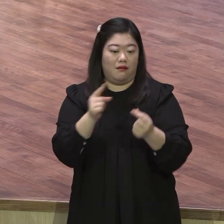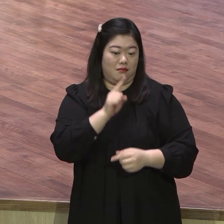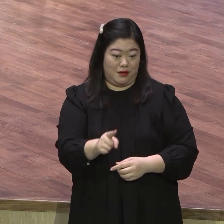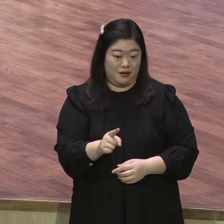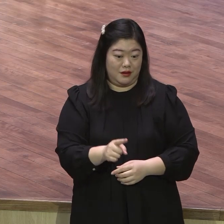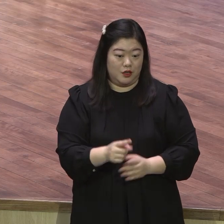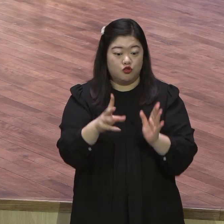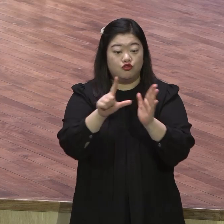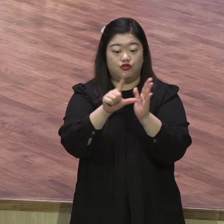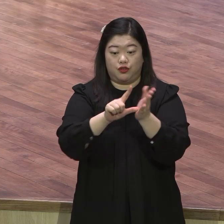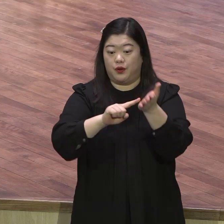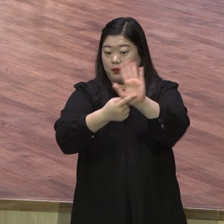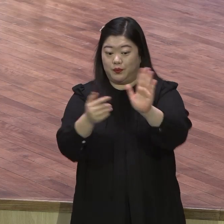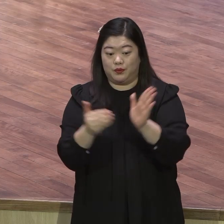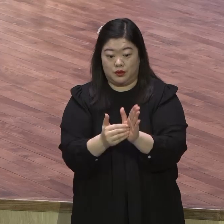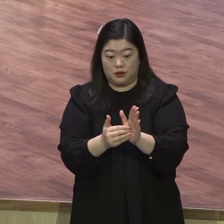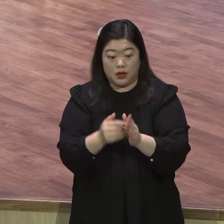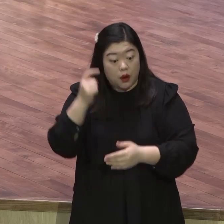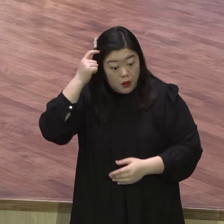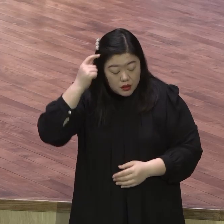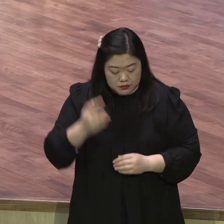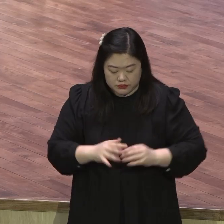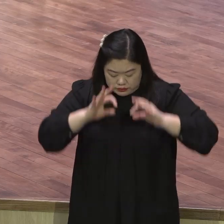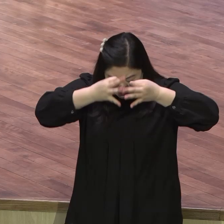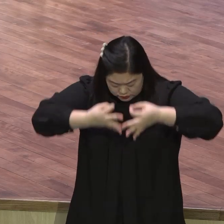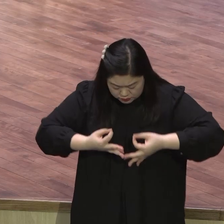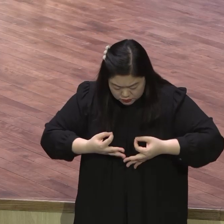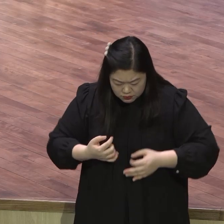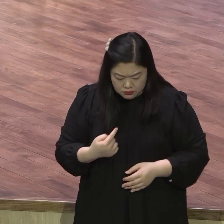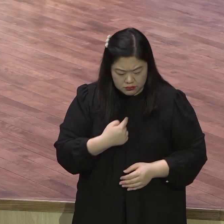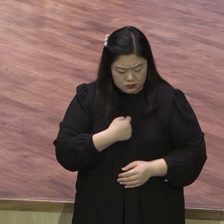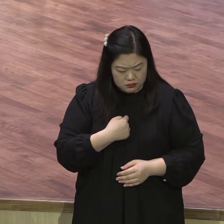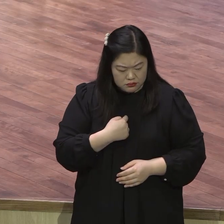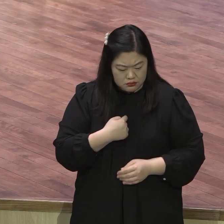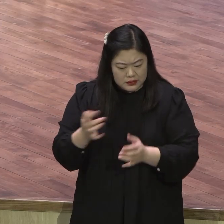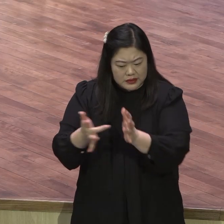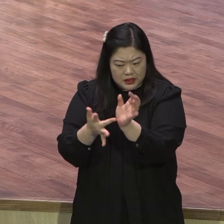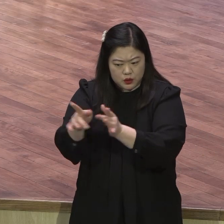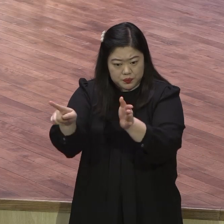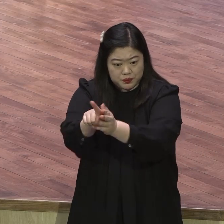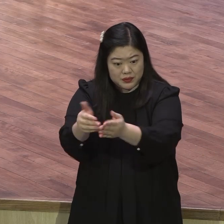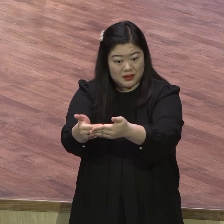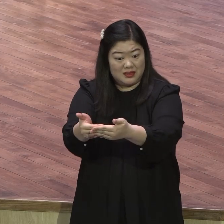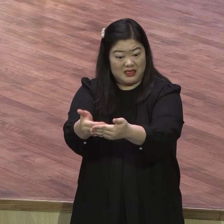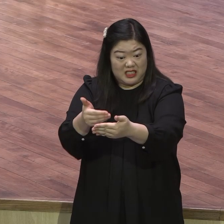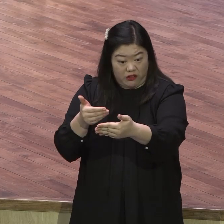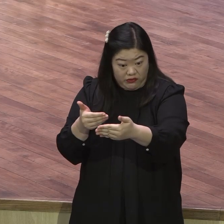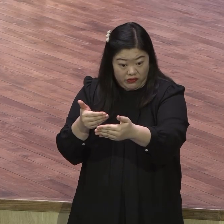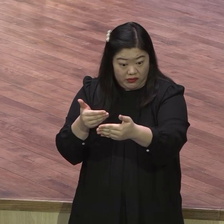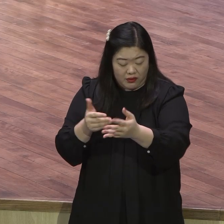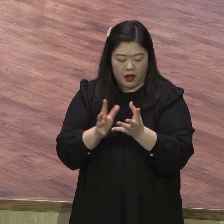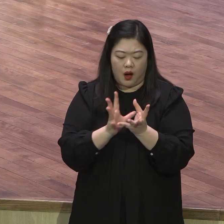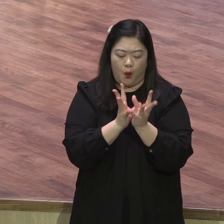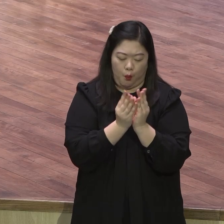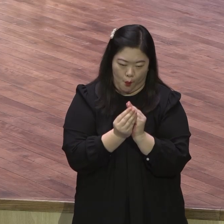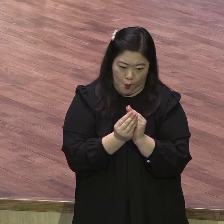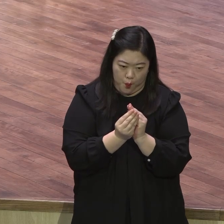자연의 모습을 보더라도 우리는 예수 그리스도의 부활과